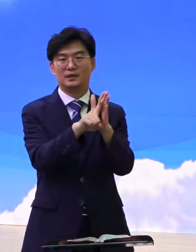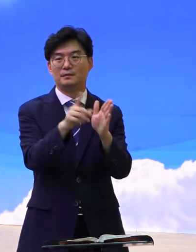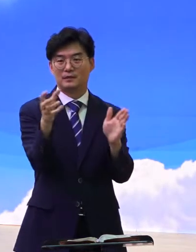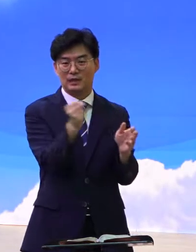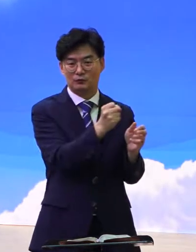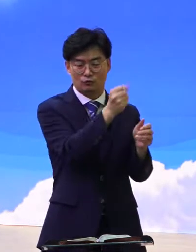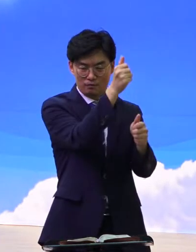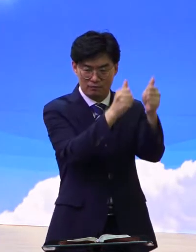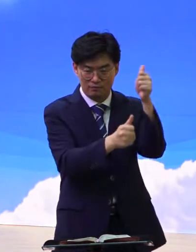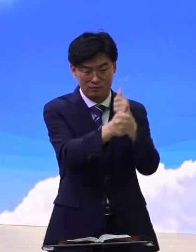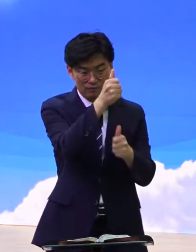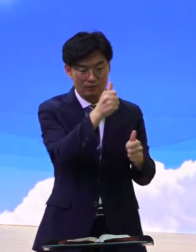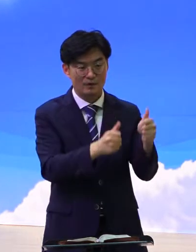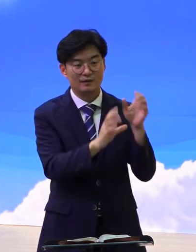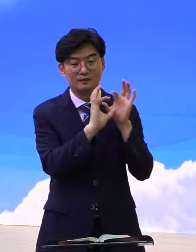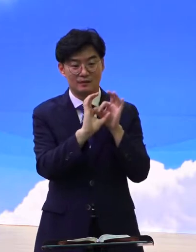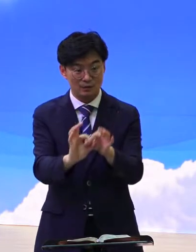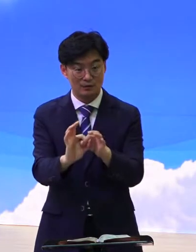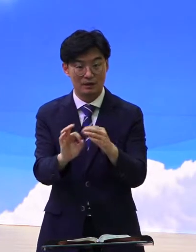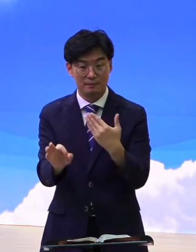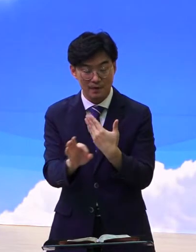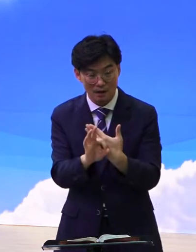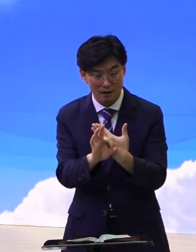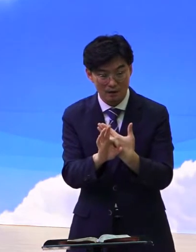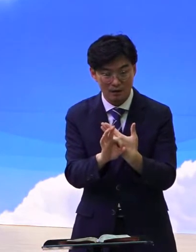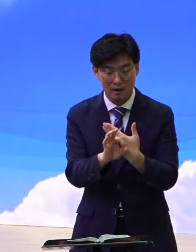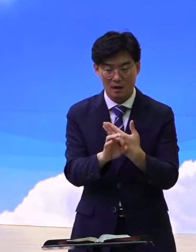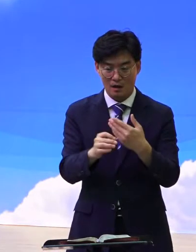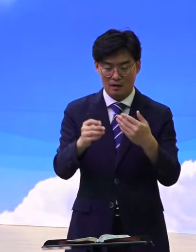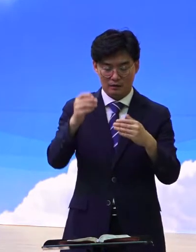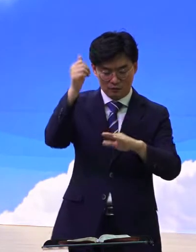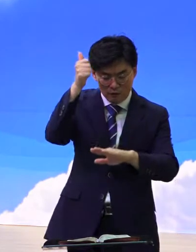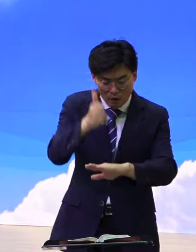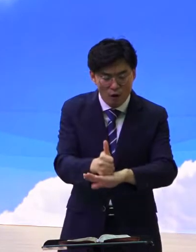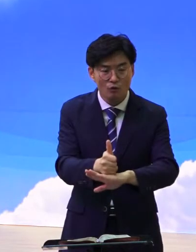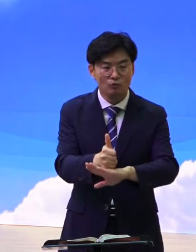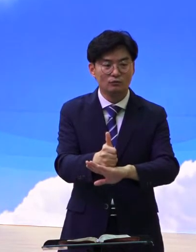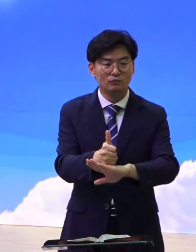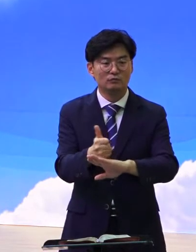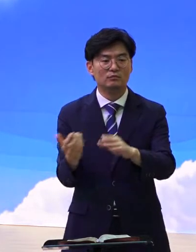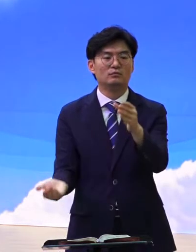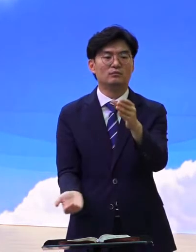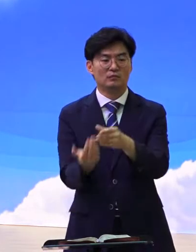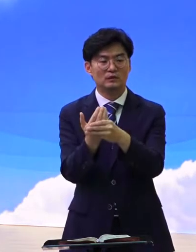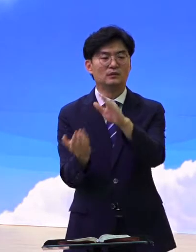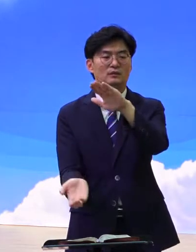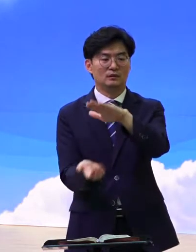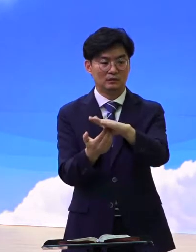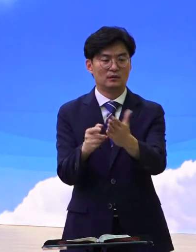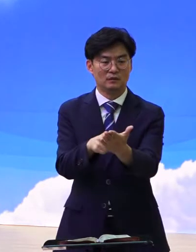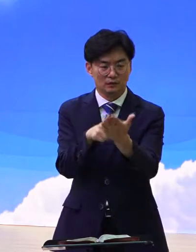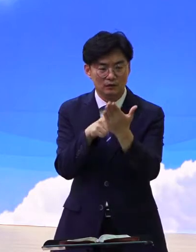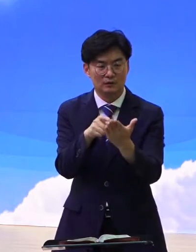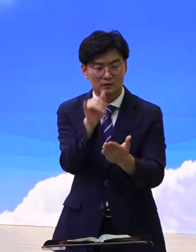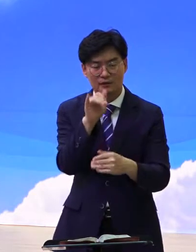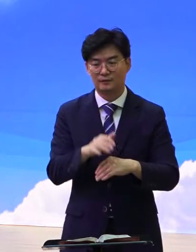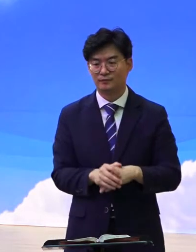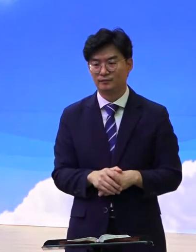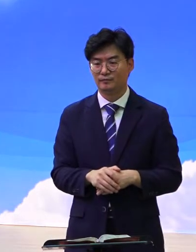히브리서 11장에서 해나갑니다. 그러다가 아브라함의 이야기가 나옵니다. 아브라함 이야기가 이렇게 되어 있습니다. 믿음으로